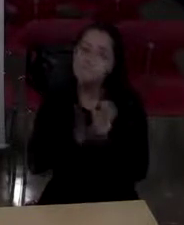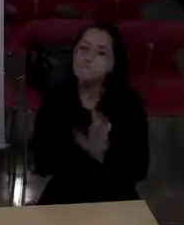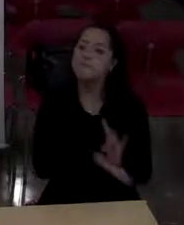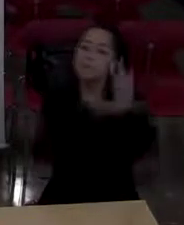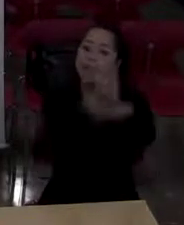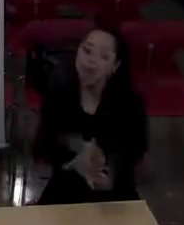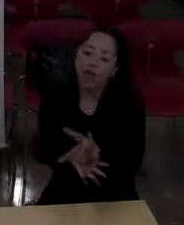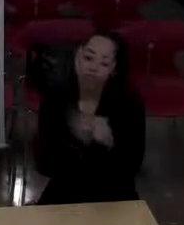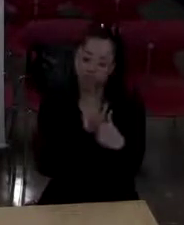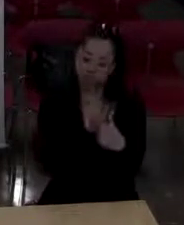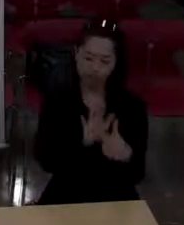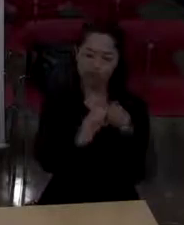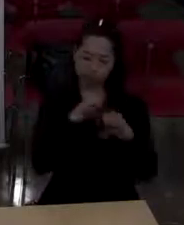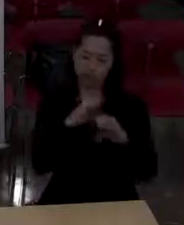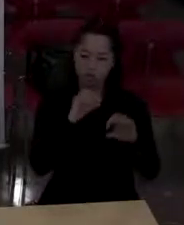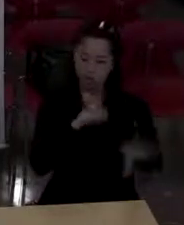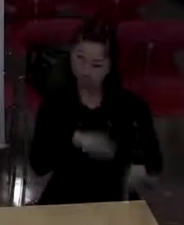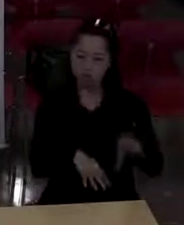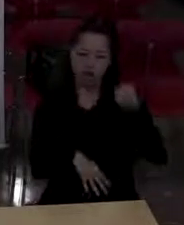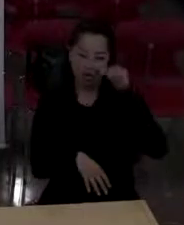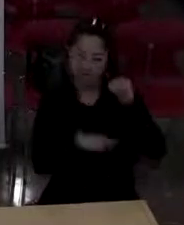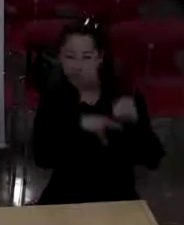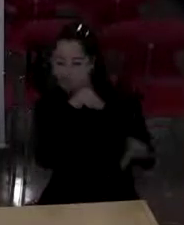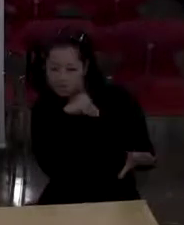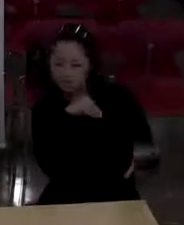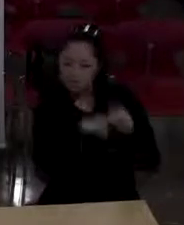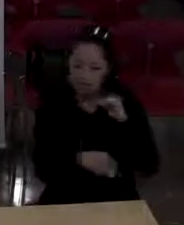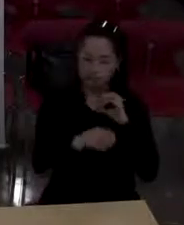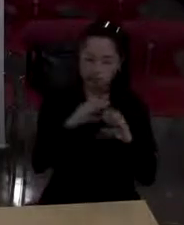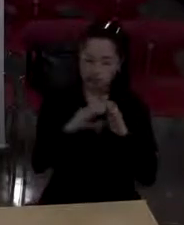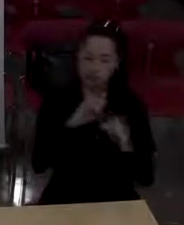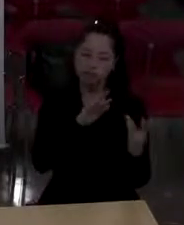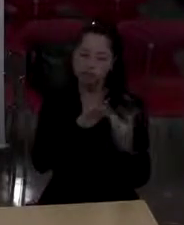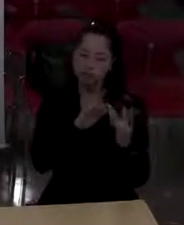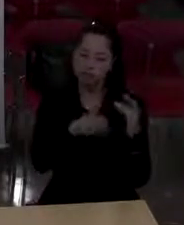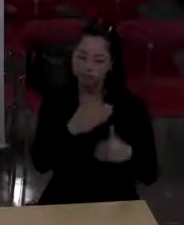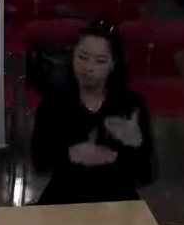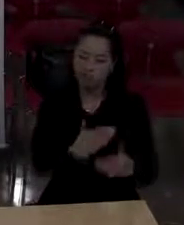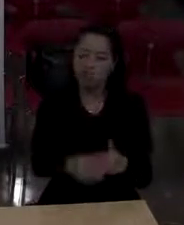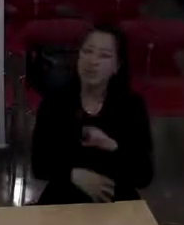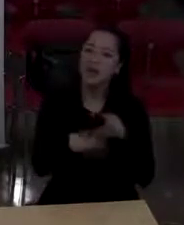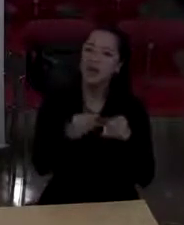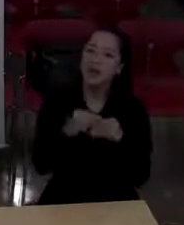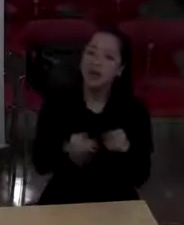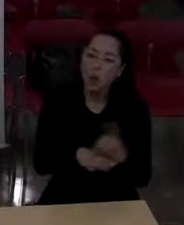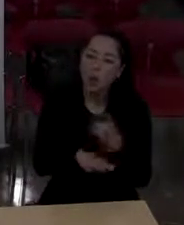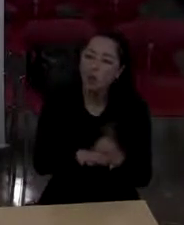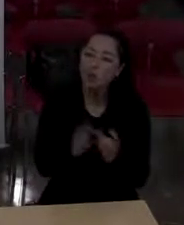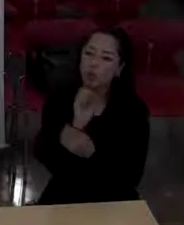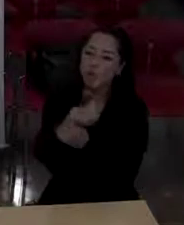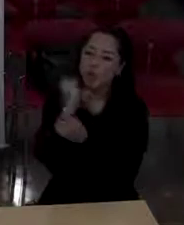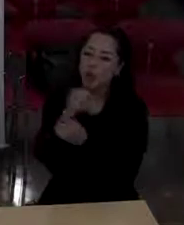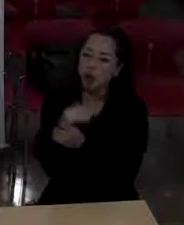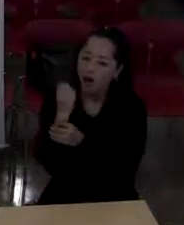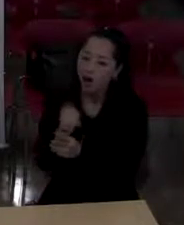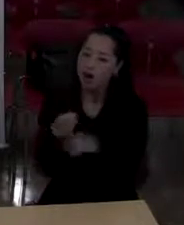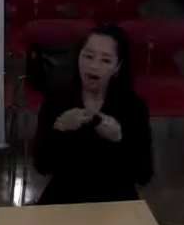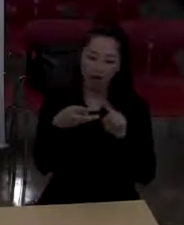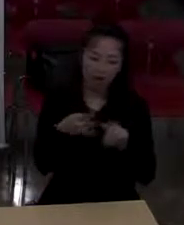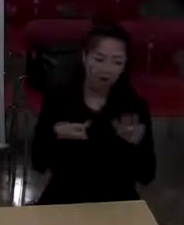desarrollo de habilidades visuales, interactivas, lingüísticas, manuales, con el compromiso y el apoyo familiar.